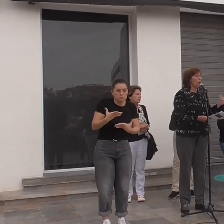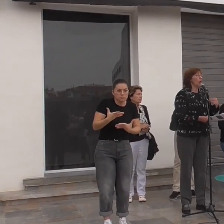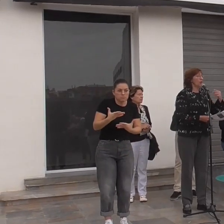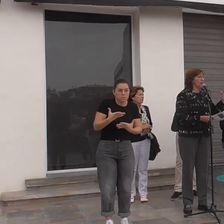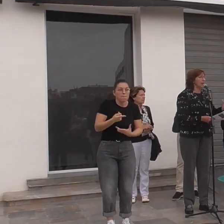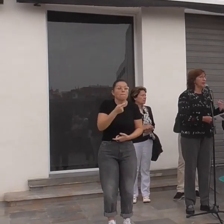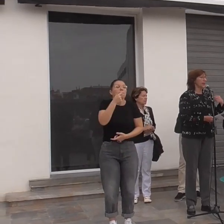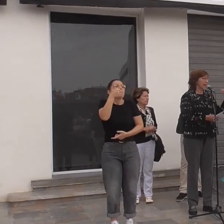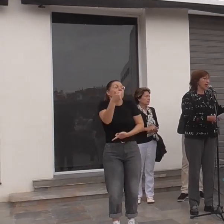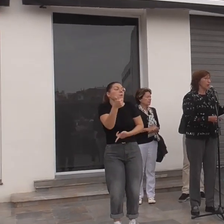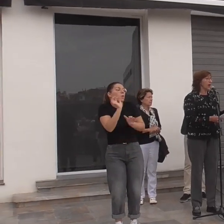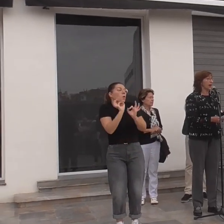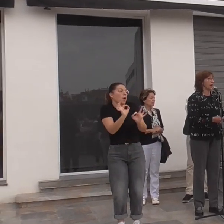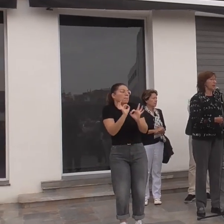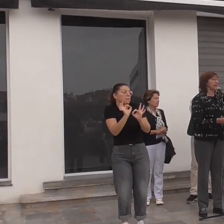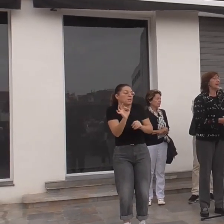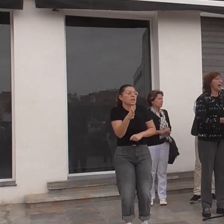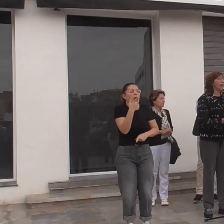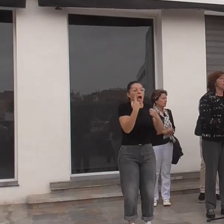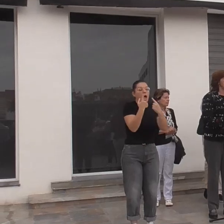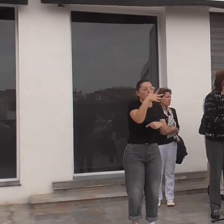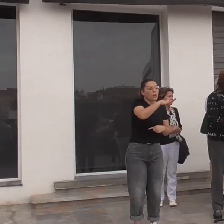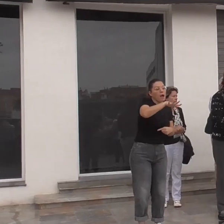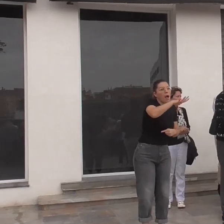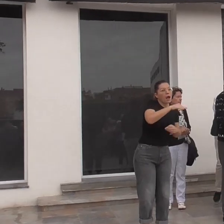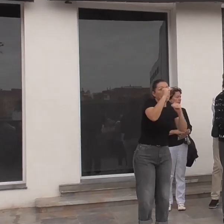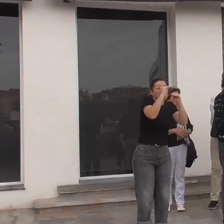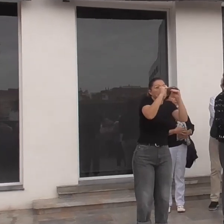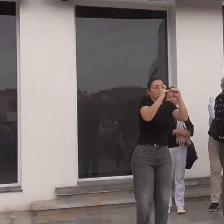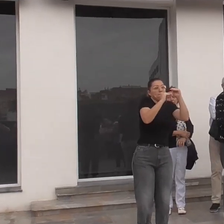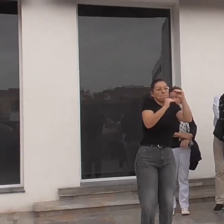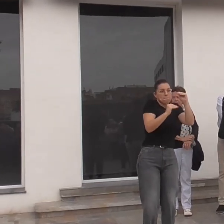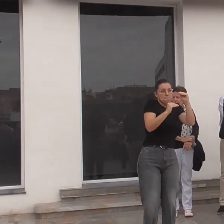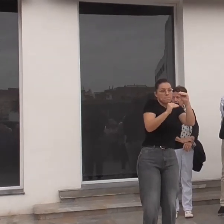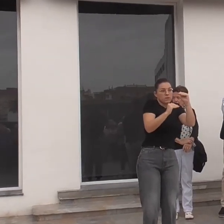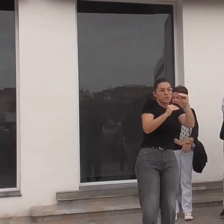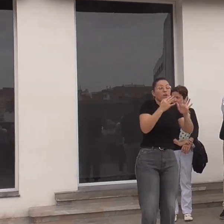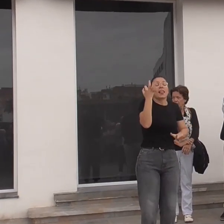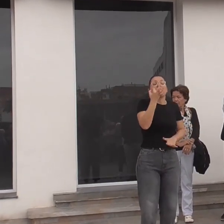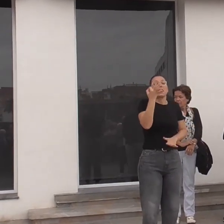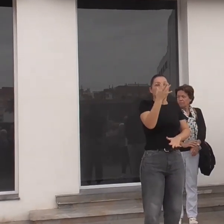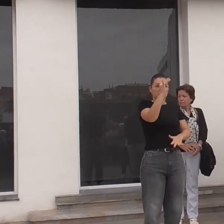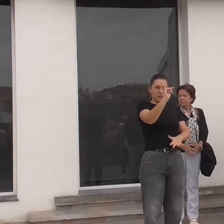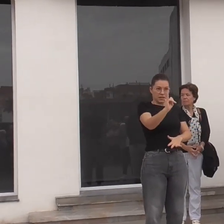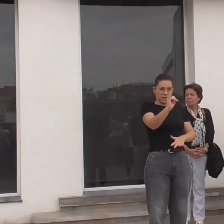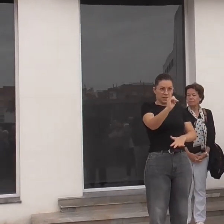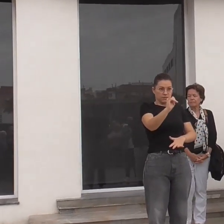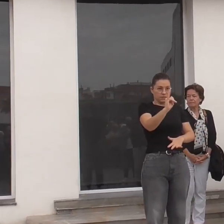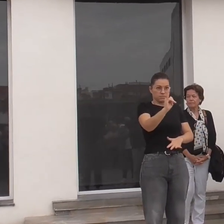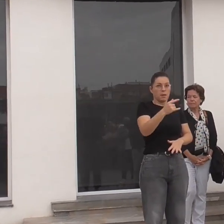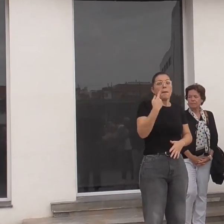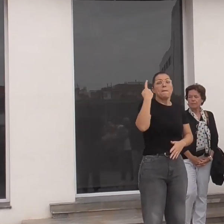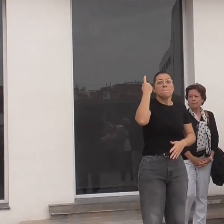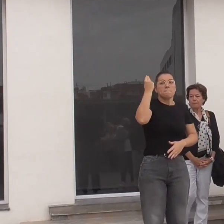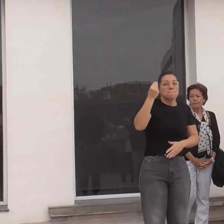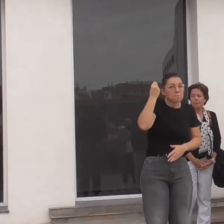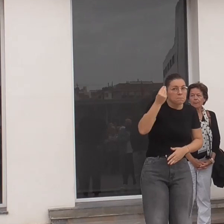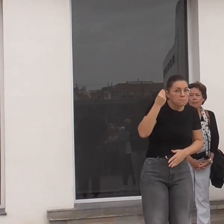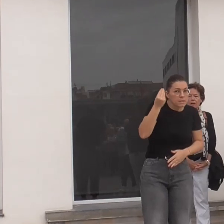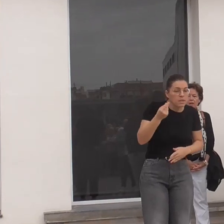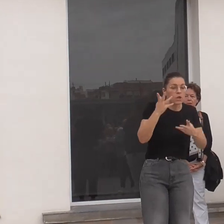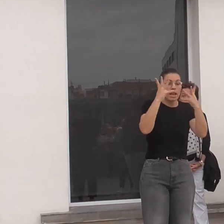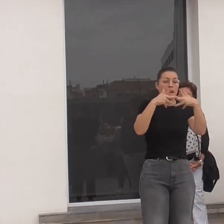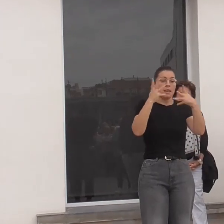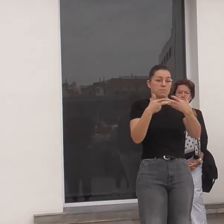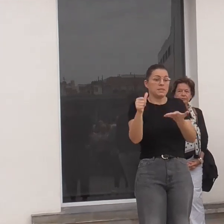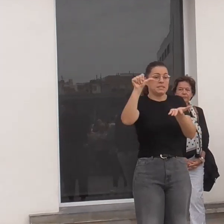todo pocos especialistas y en algunas áreas especialistas hay menos de los que debiera haber, teniendo en cuenta que la